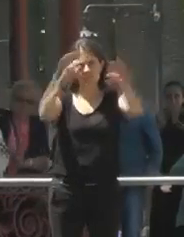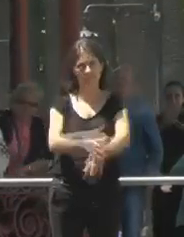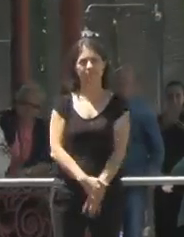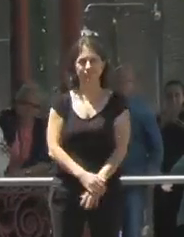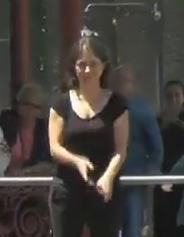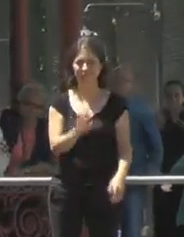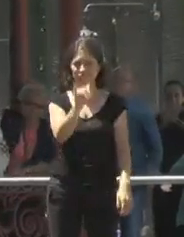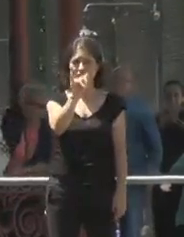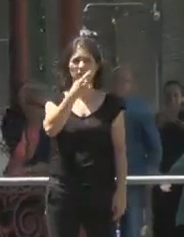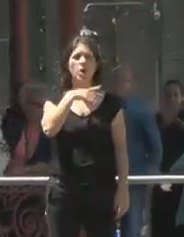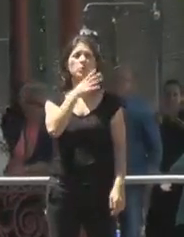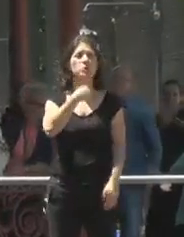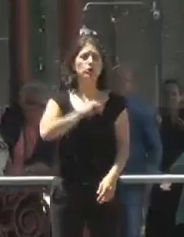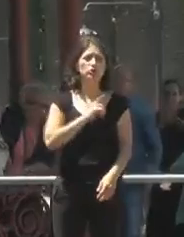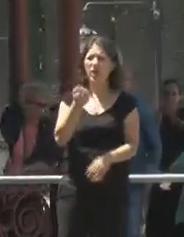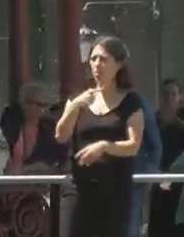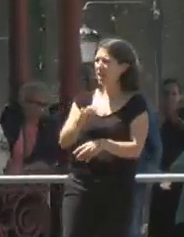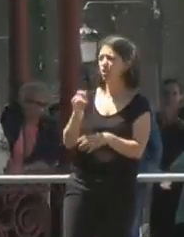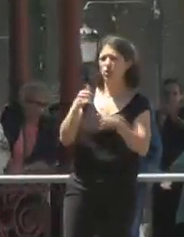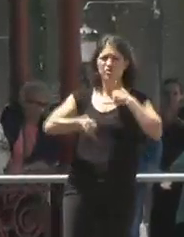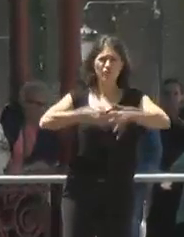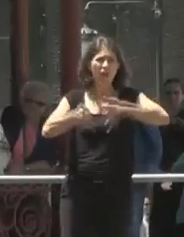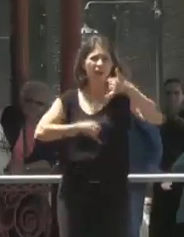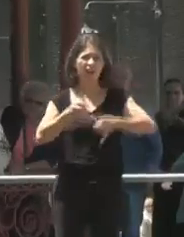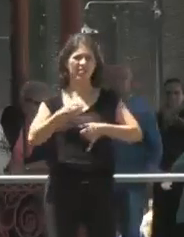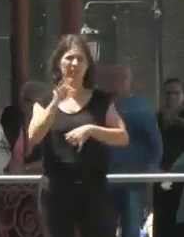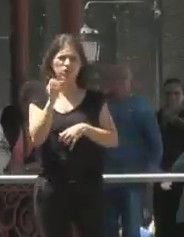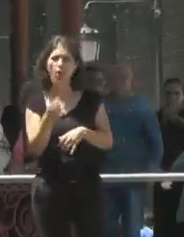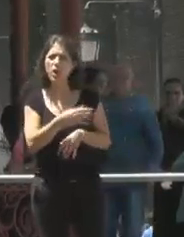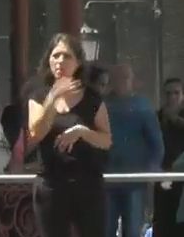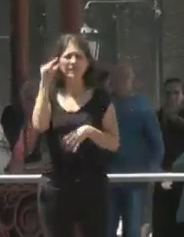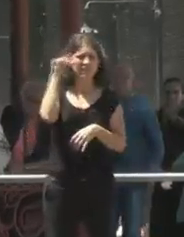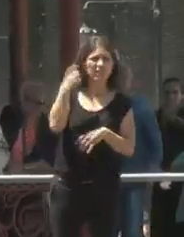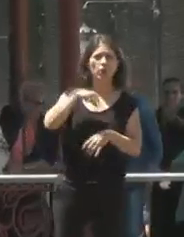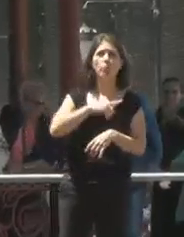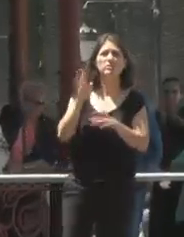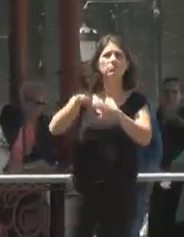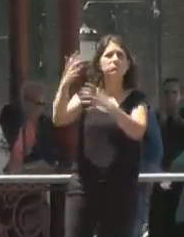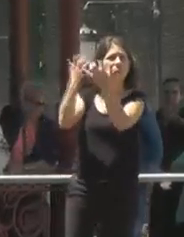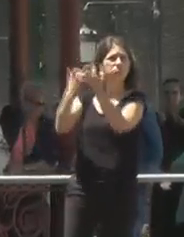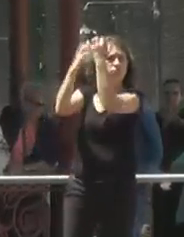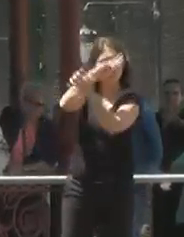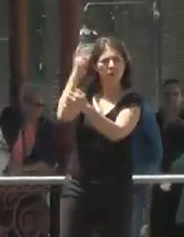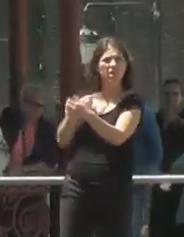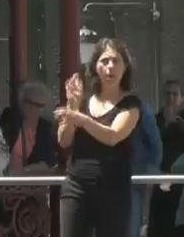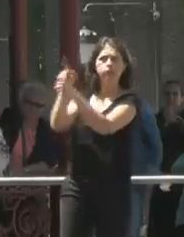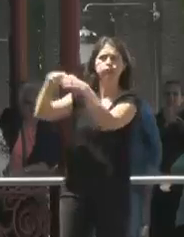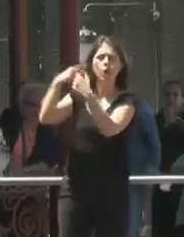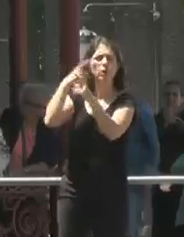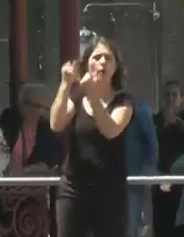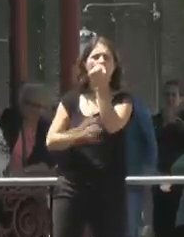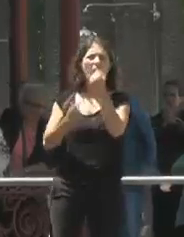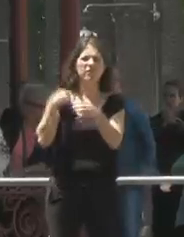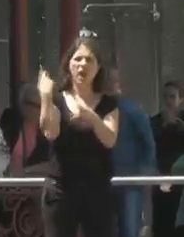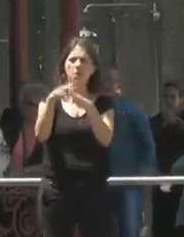Claro que sí, porque necesitamos a Alberto, a Yolanda, a Tone e a Íñigo no Congreso dos Diputados, dando impulso a esas políticas neoliberais